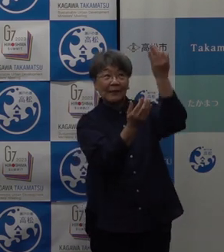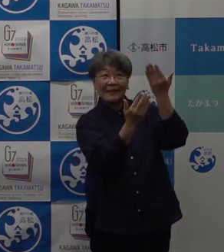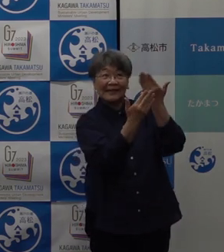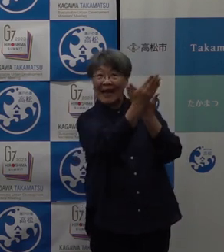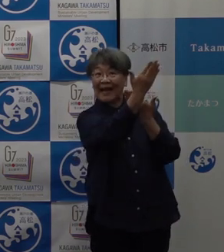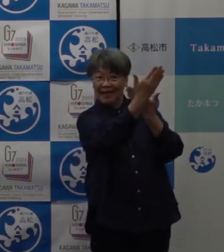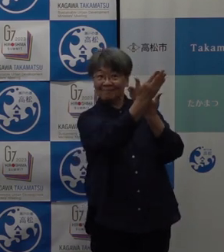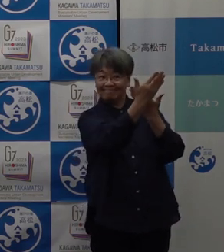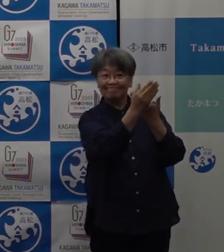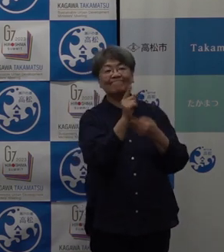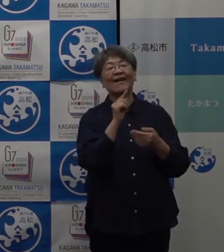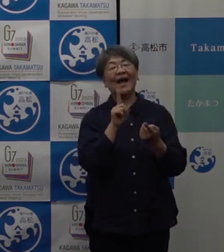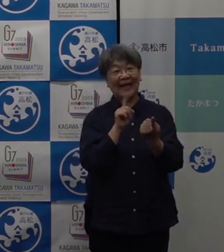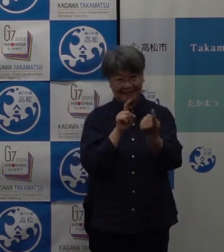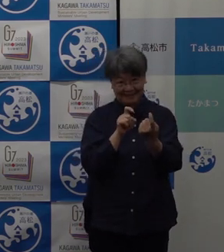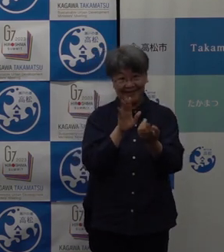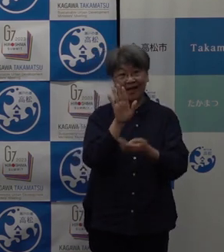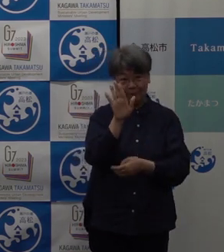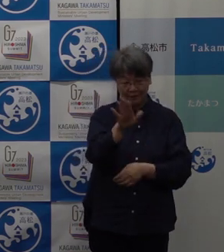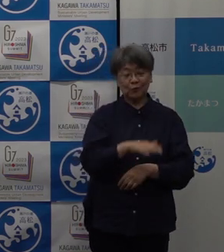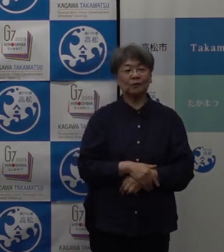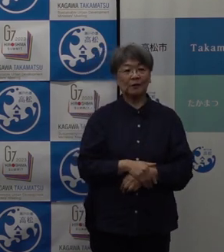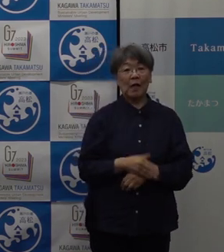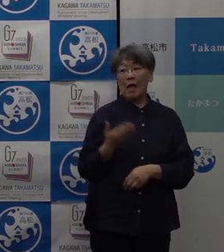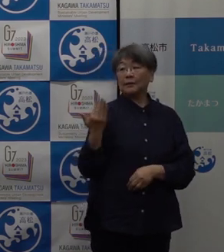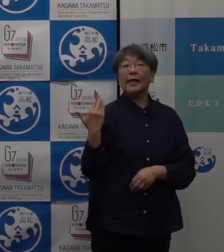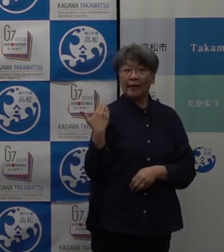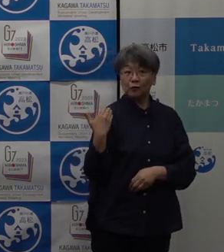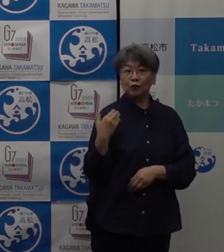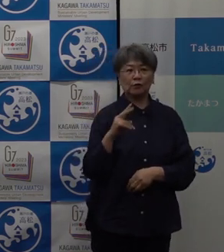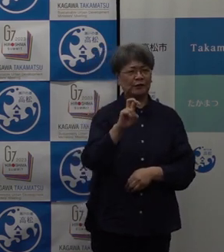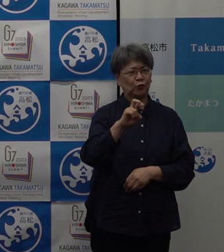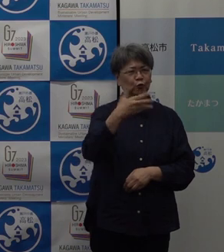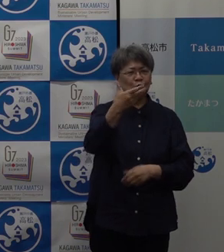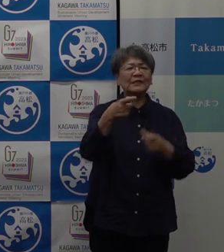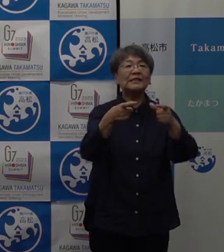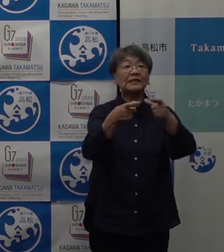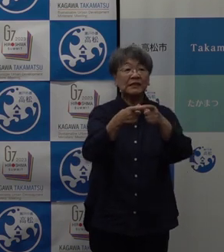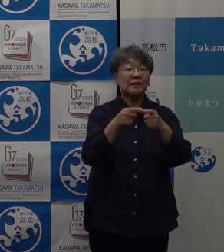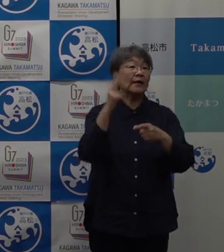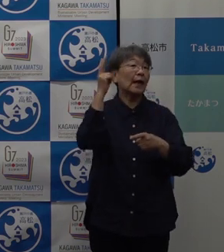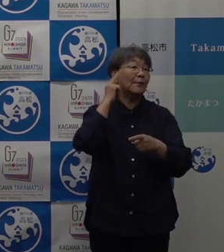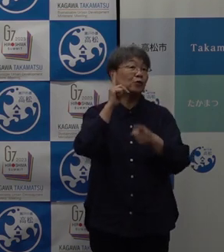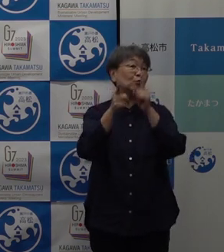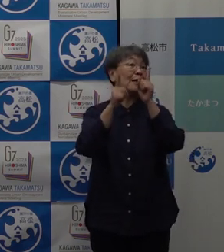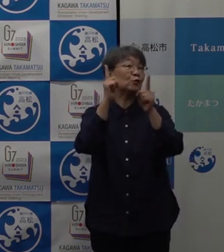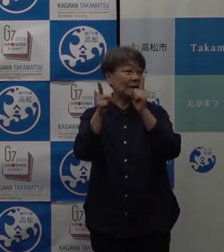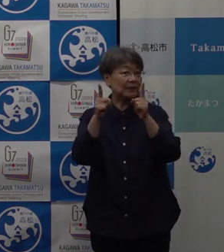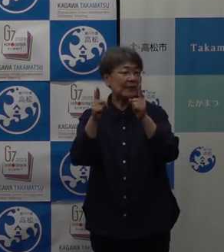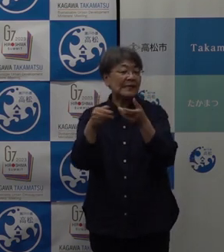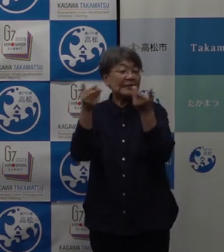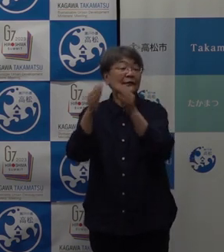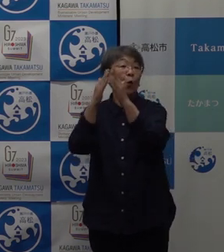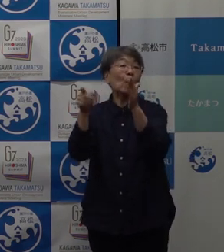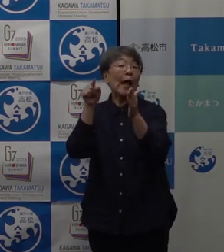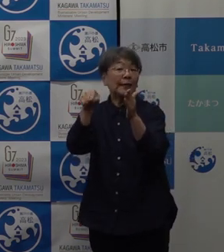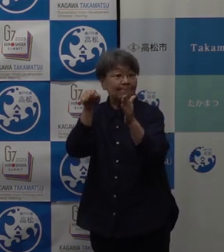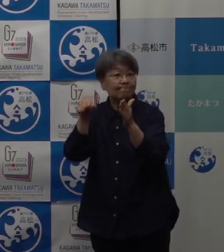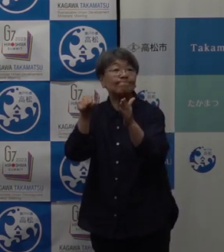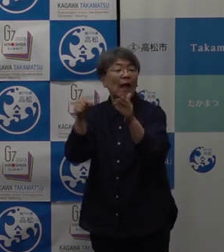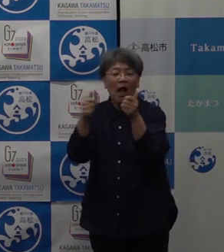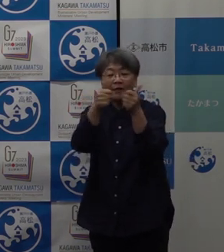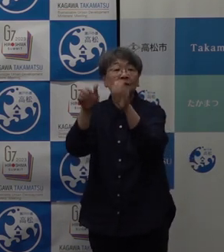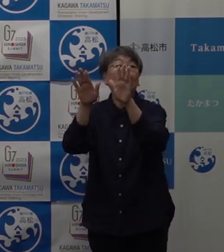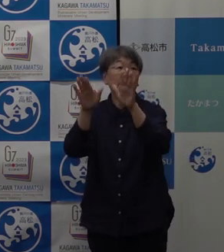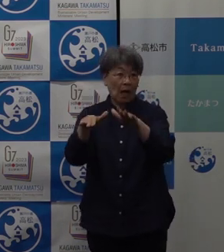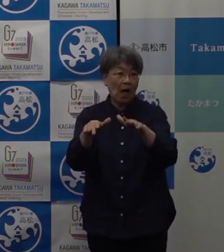一言申し上げたいと存じます。先月29日に高松祭り振興会の役員会で8月